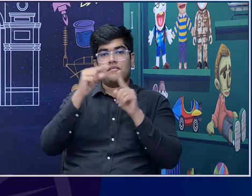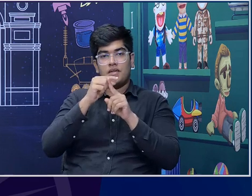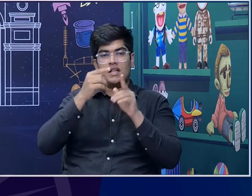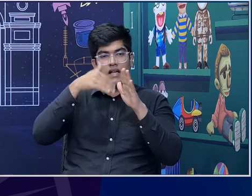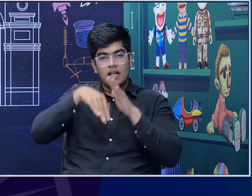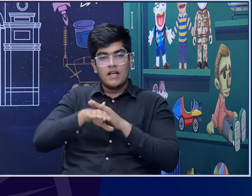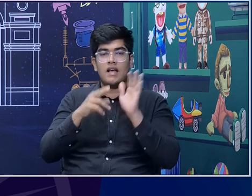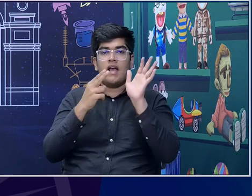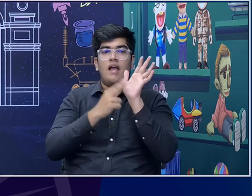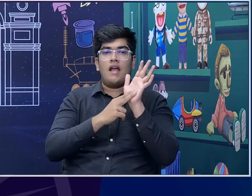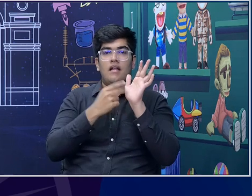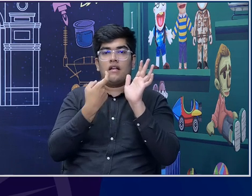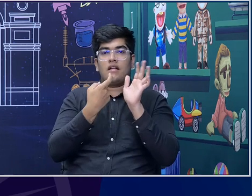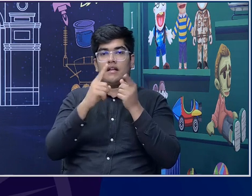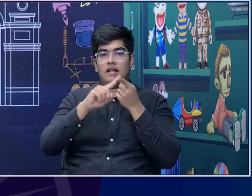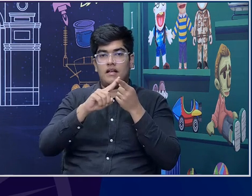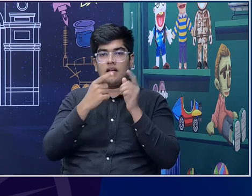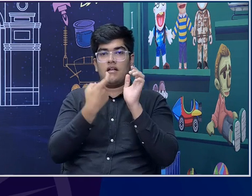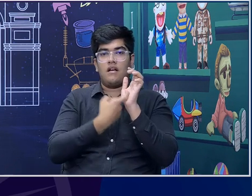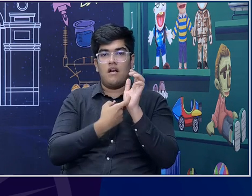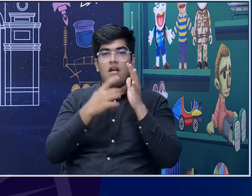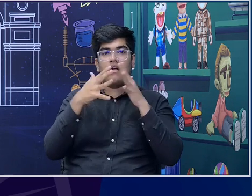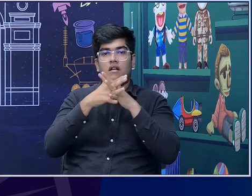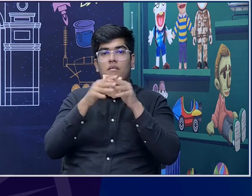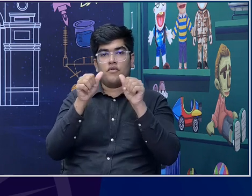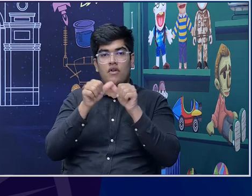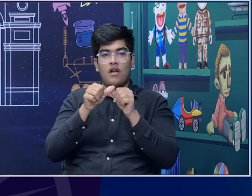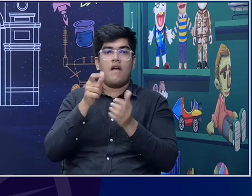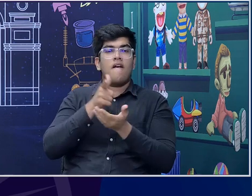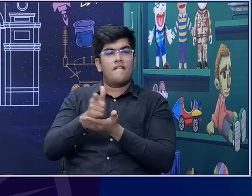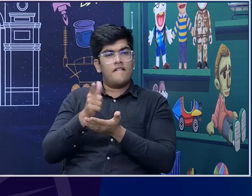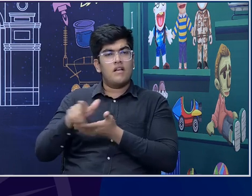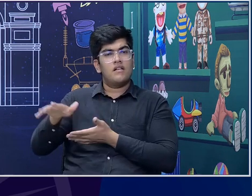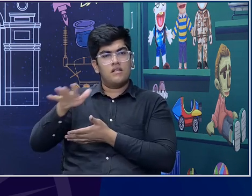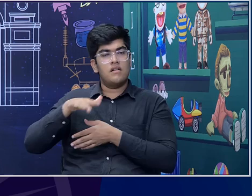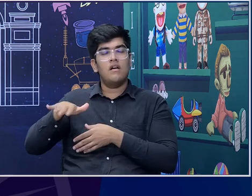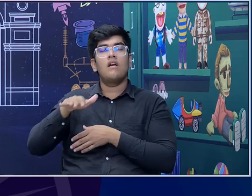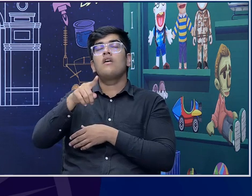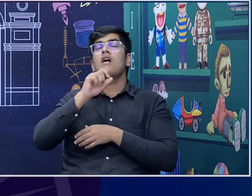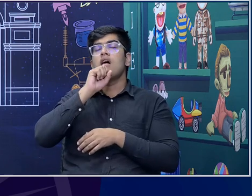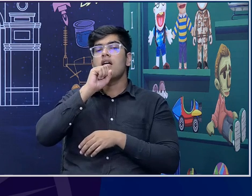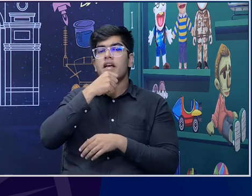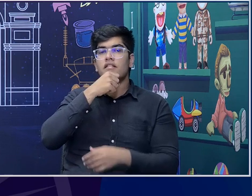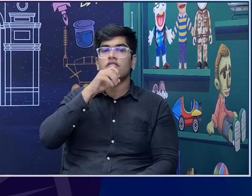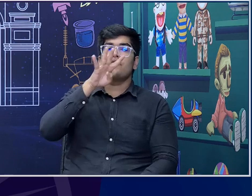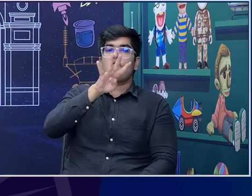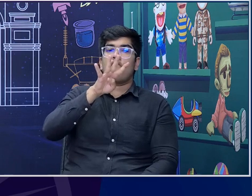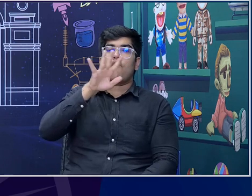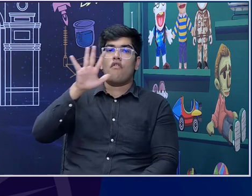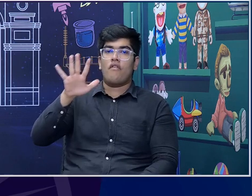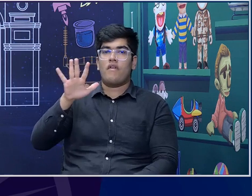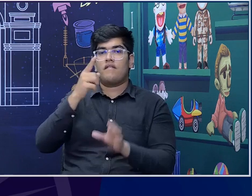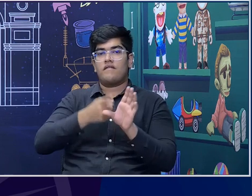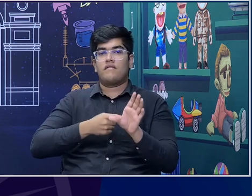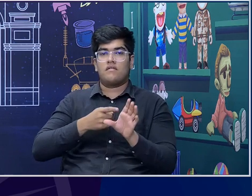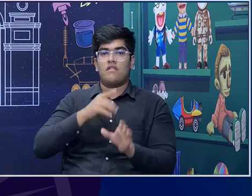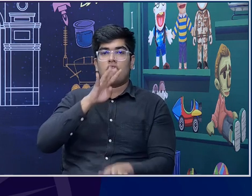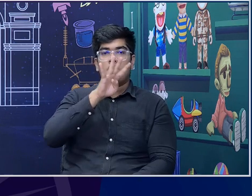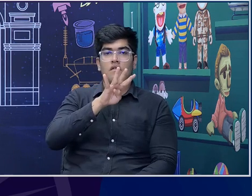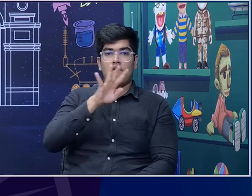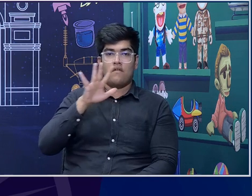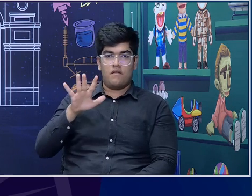वो 45 साल है तो ये चीज जो हमें ये कहानी है उनकी ये किसके द्वारा सुनाई जा रही है